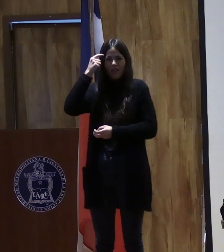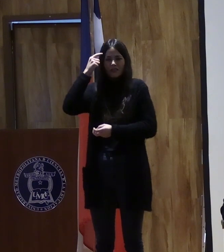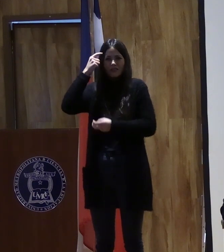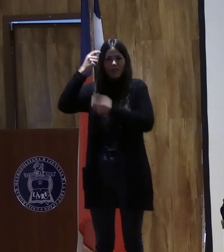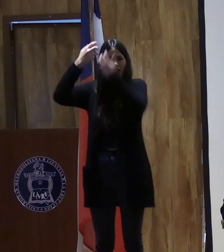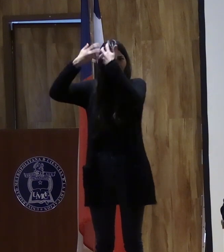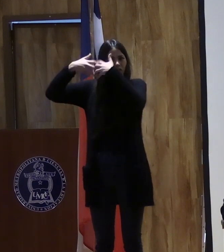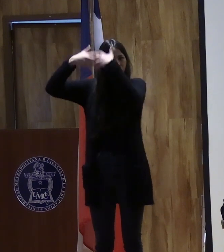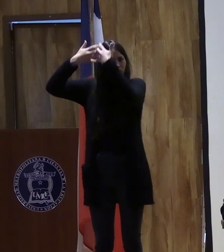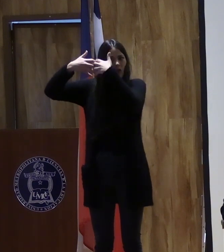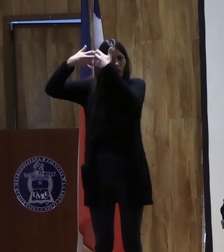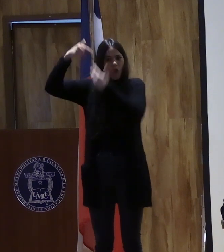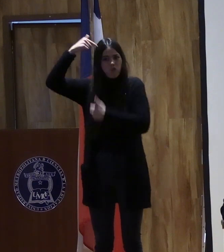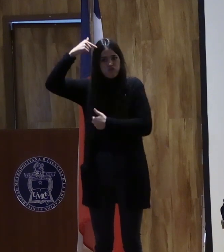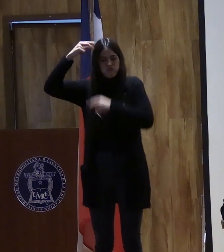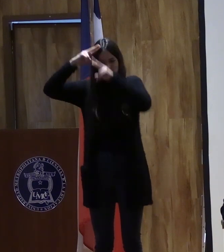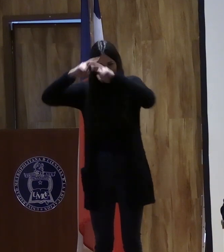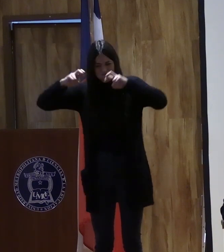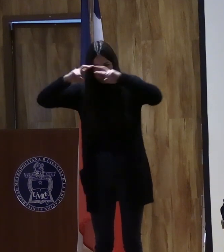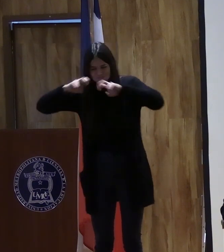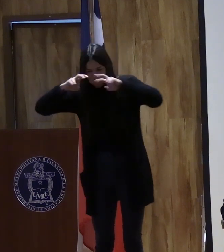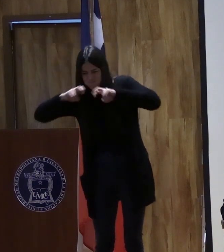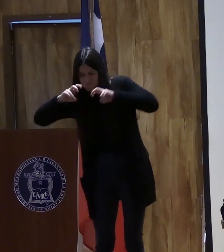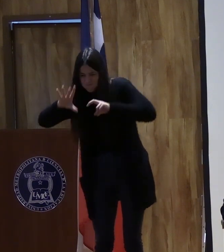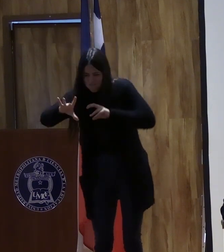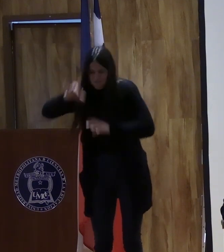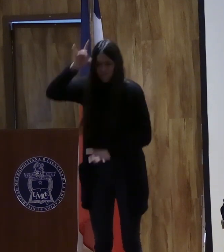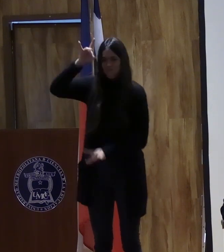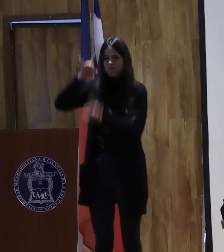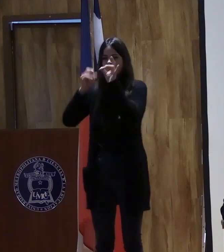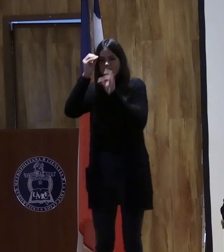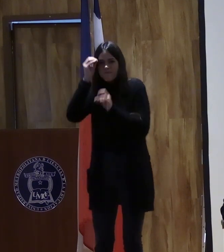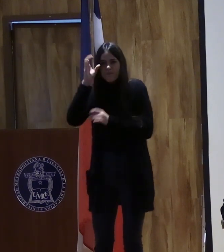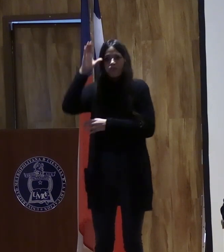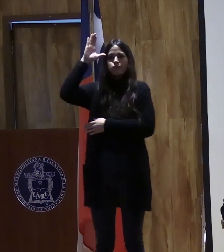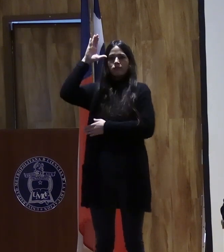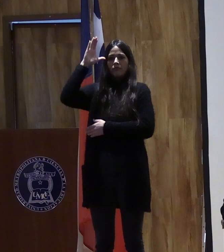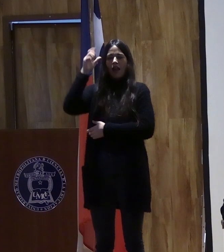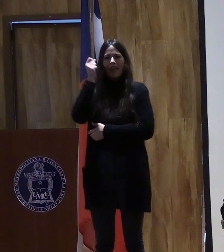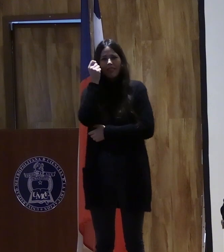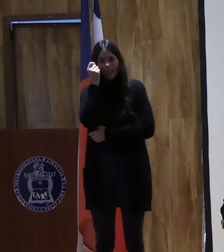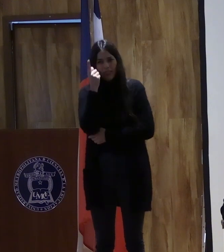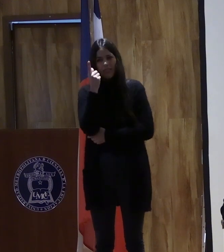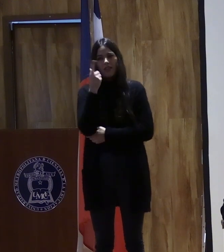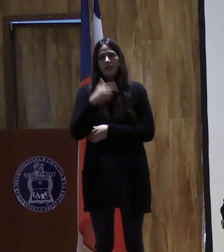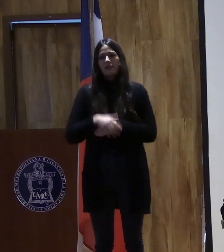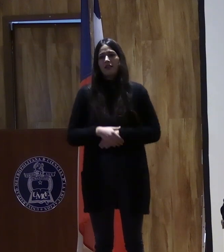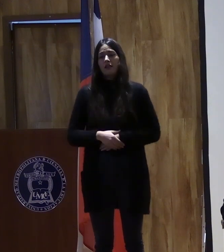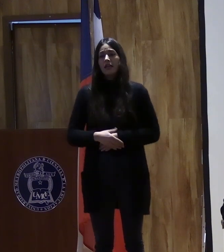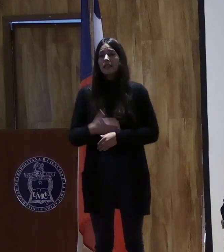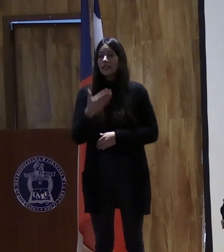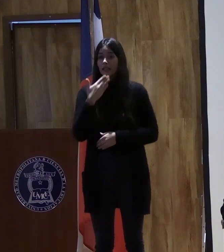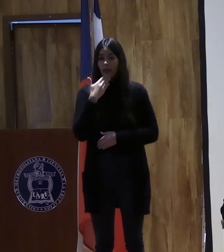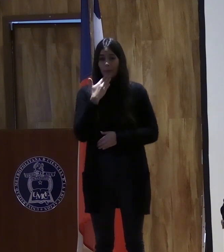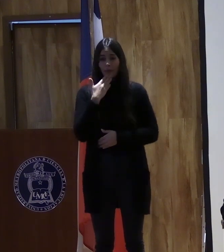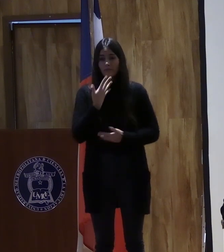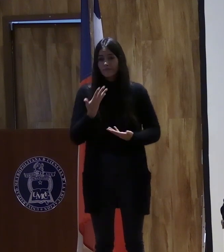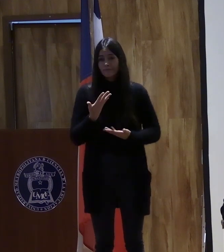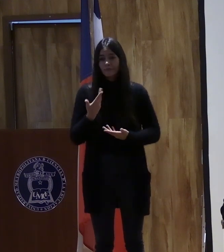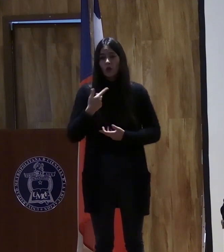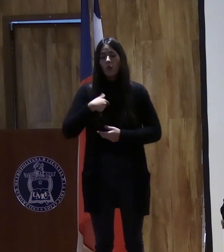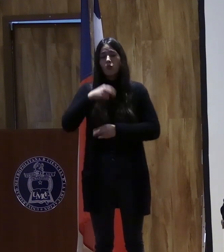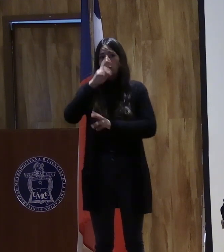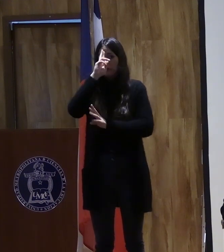dice la Violeta Parra. Entonces hay que entender la ciencia en eso. Y lo que también yo, con